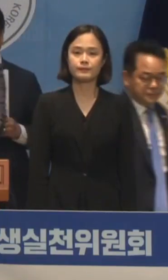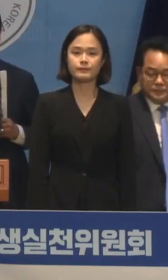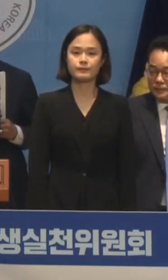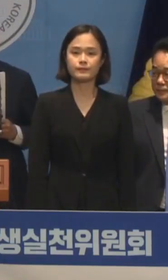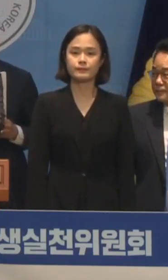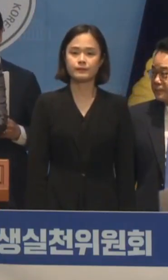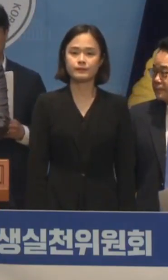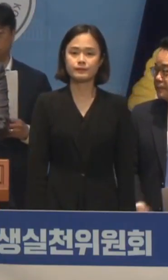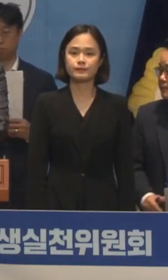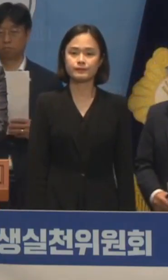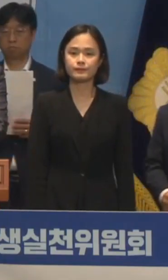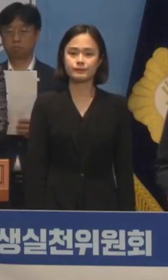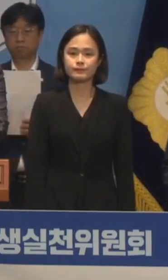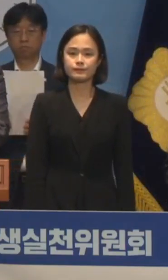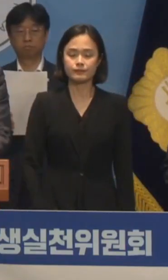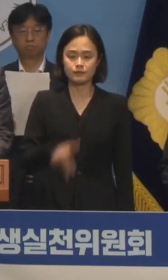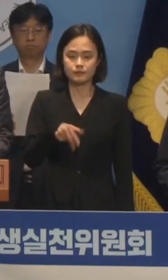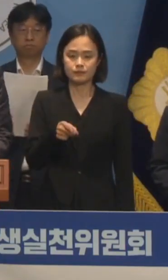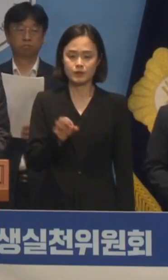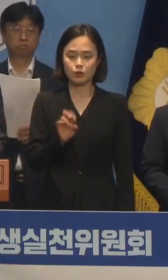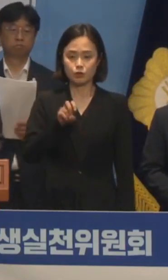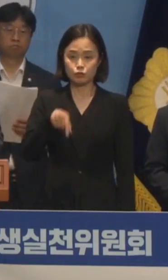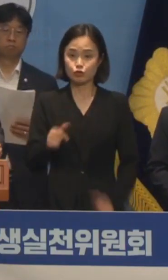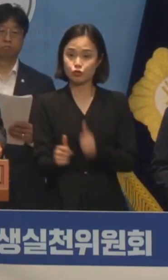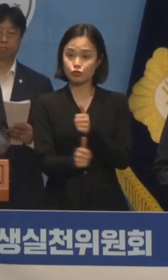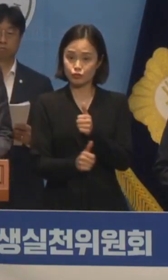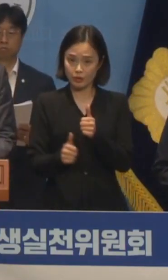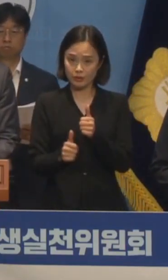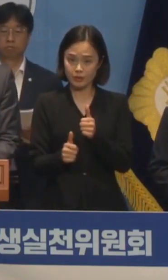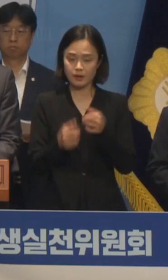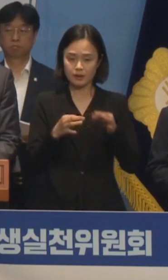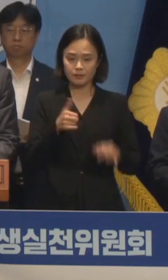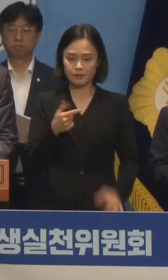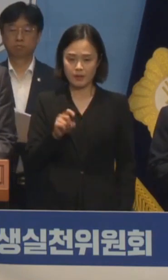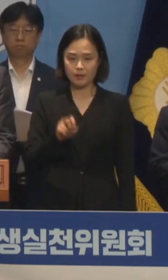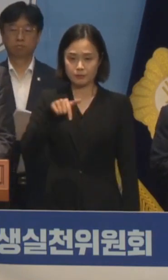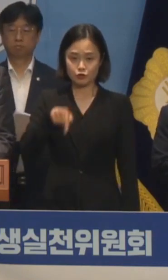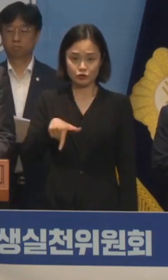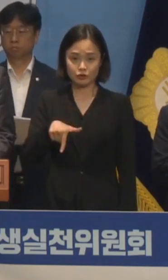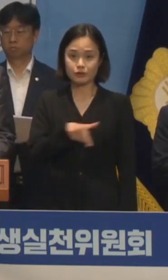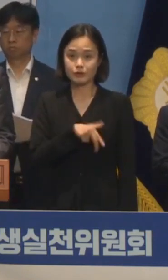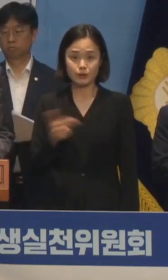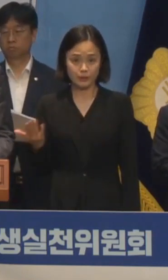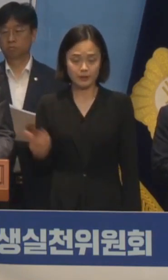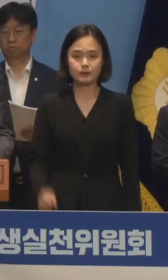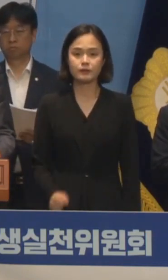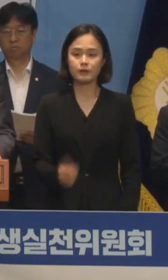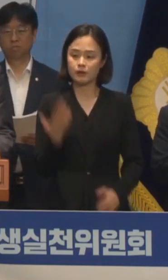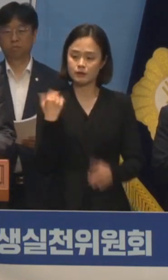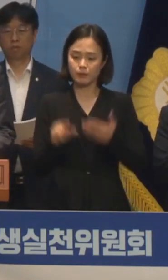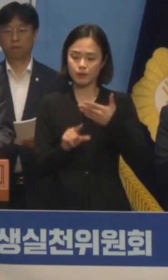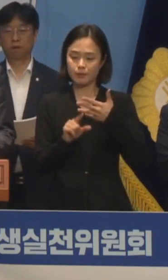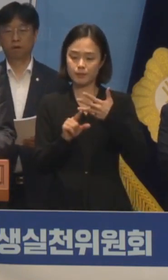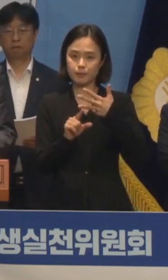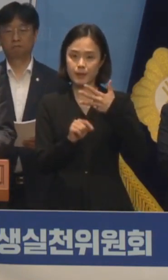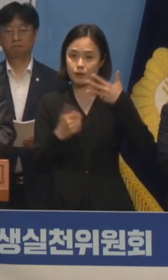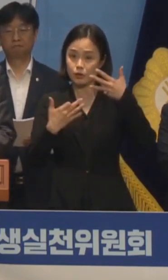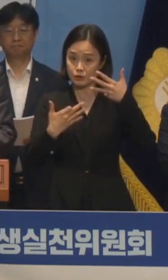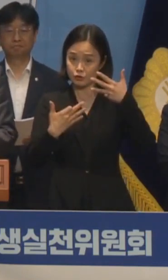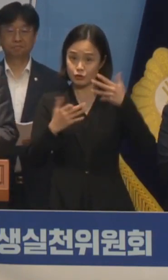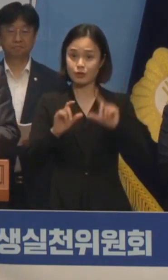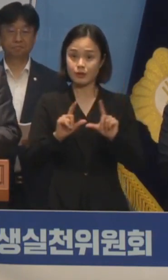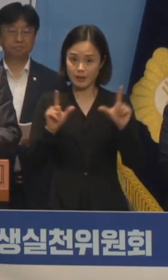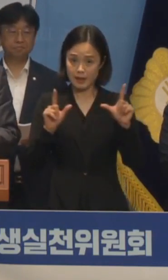네, 국회 정무위원회 성북을의 김남근 국회의원입니다. 지난 8월 19일 저희 을지로위원회의